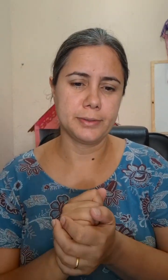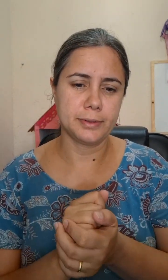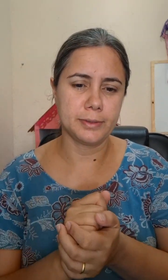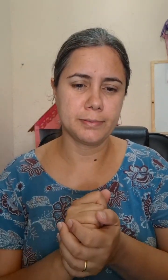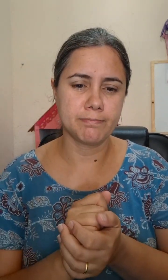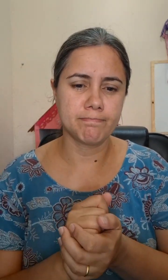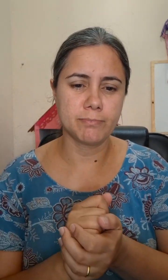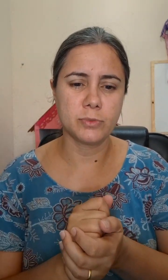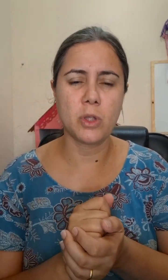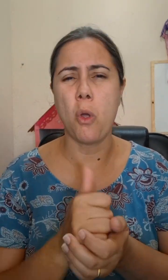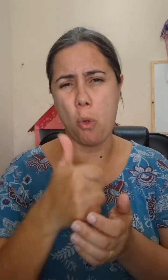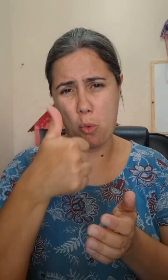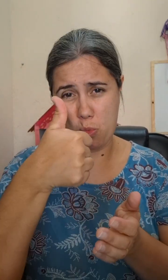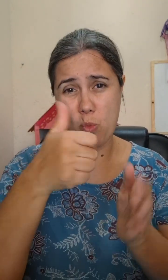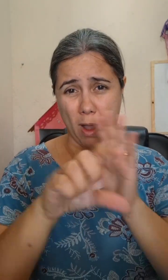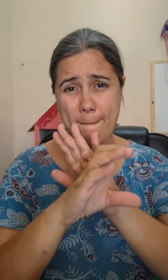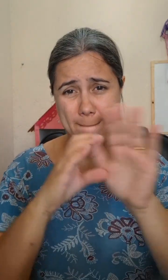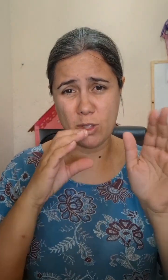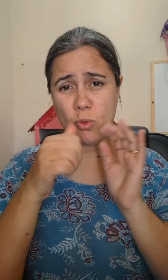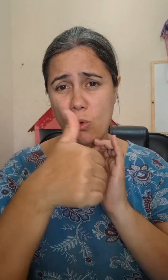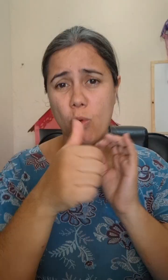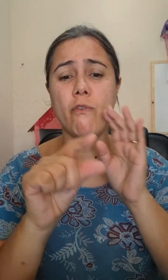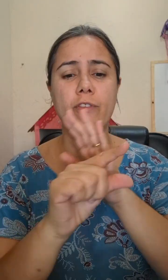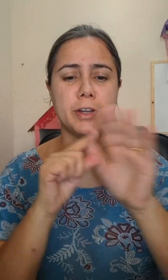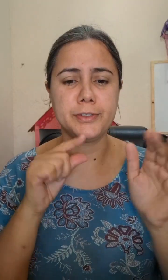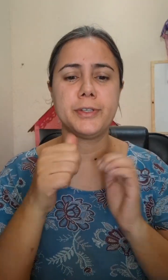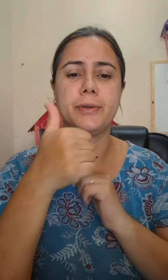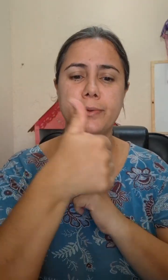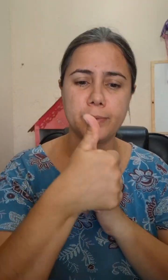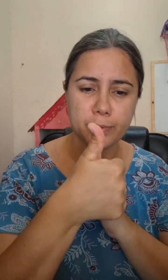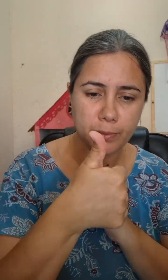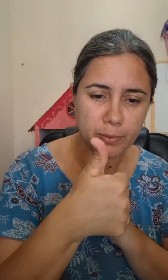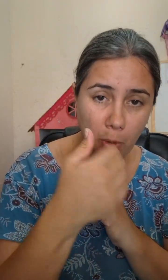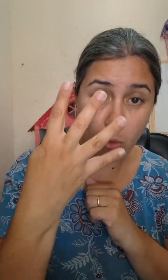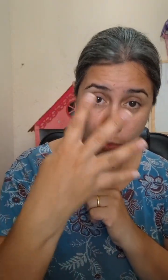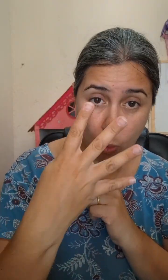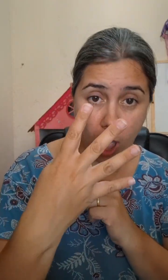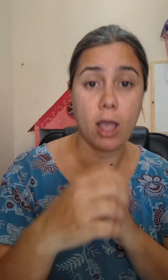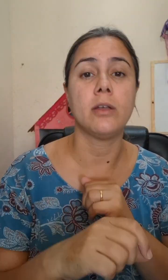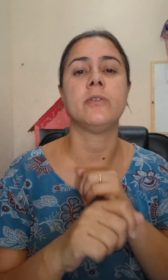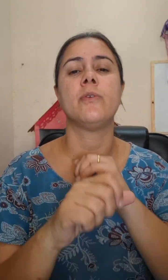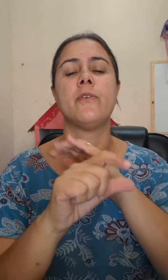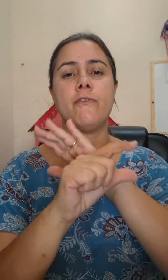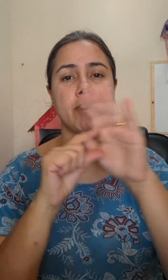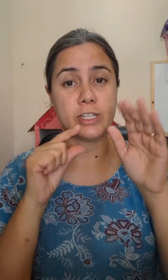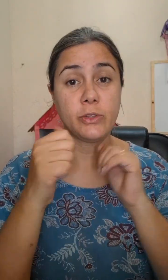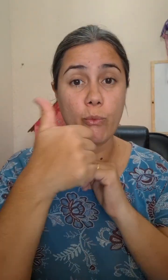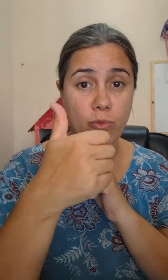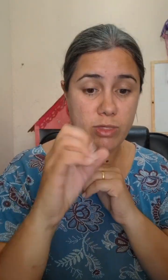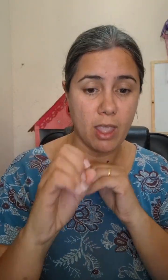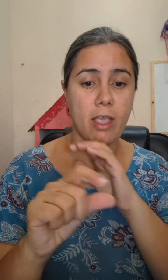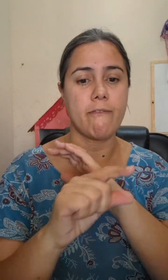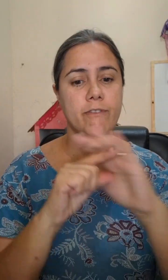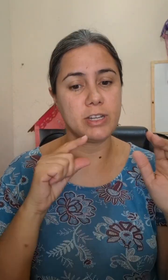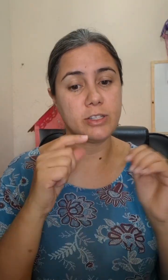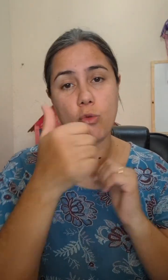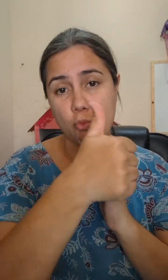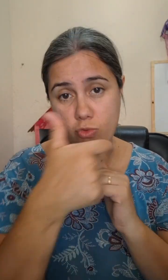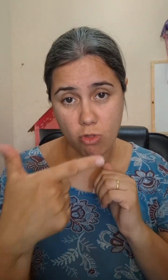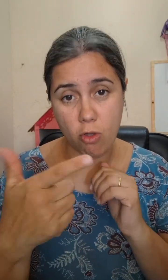Lá em Gênesis capítulo 1, versículo 4, versículo 10, versículo